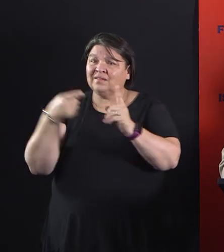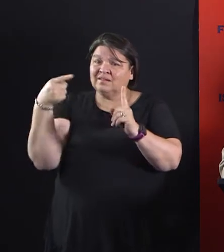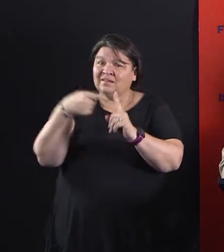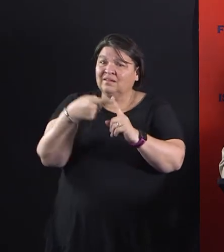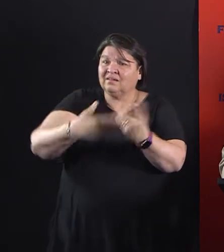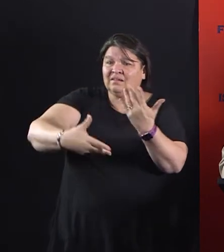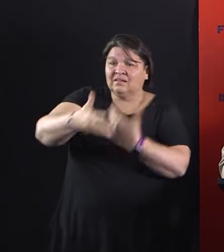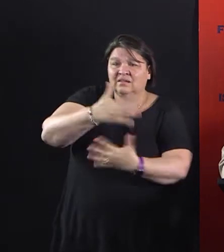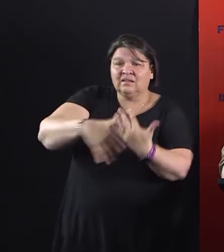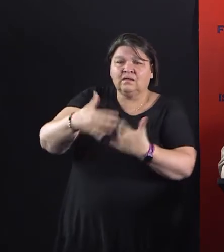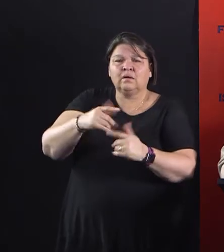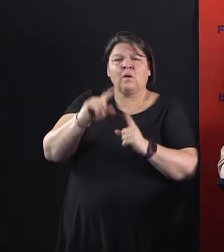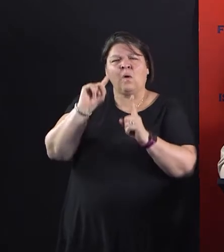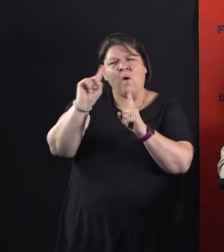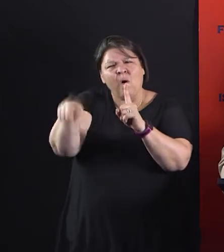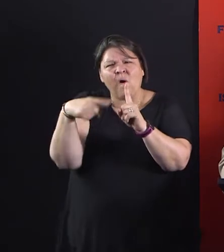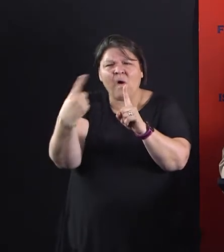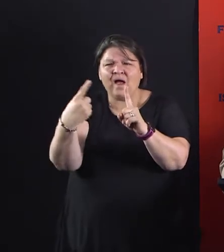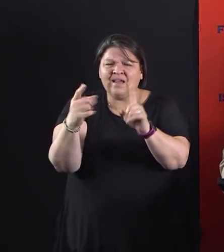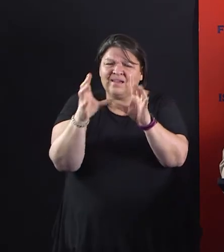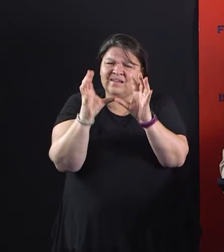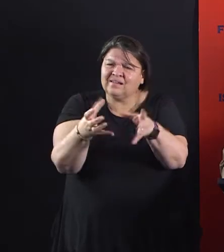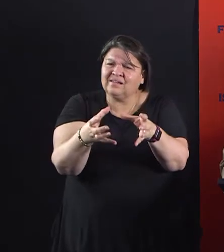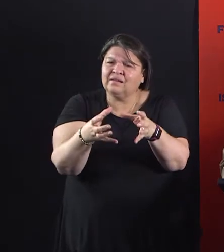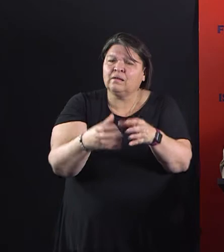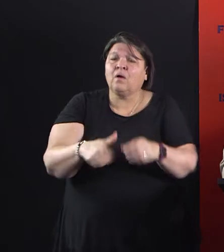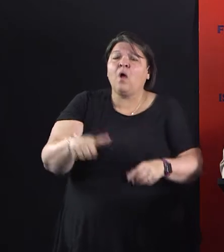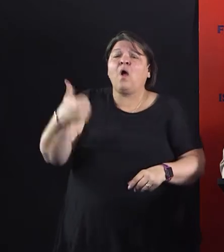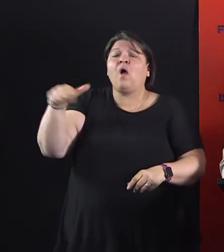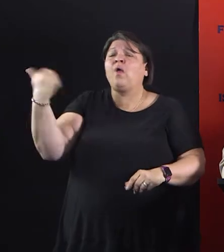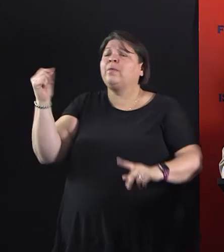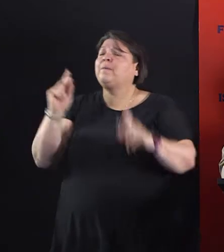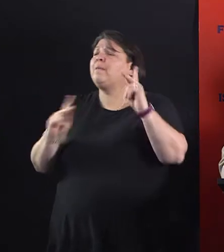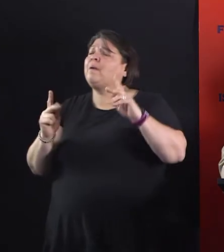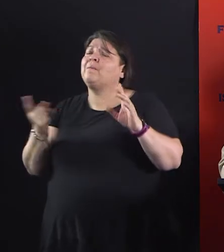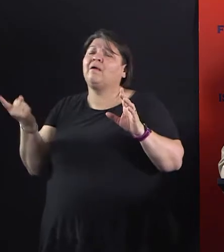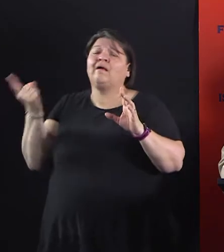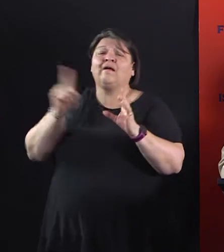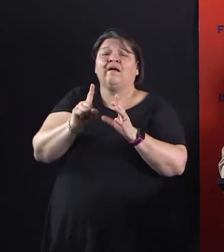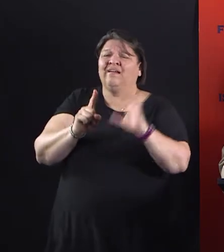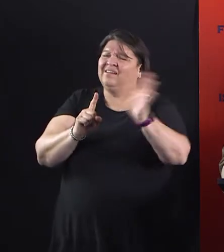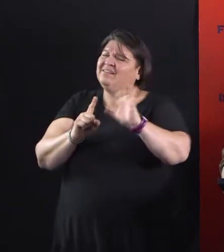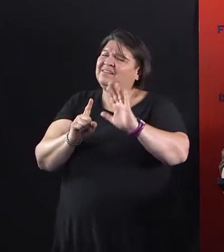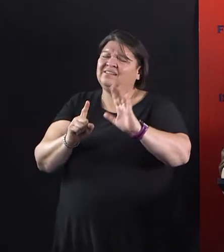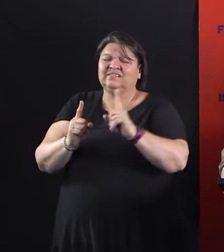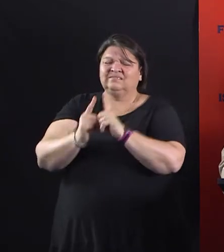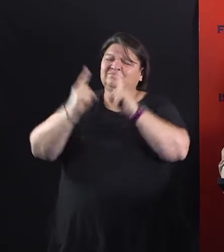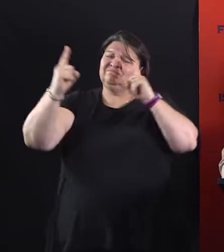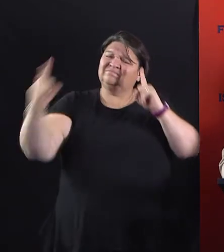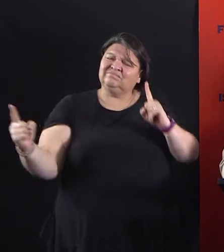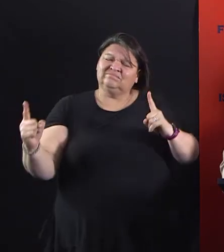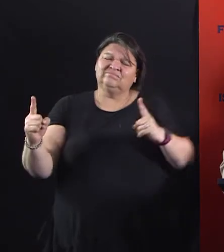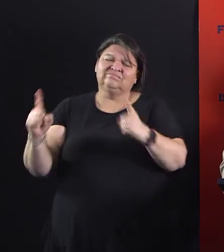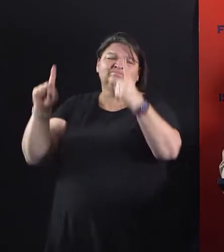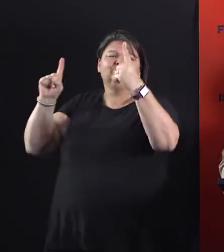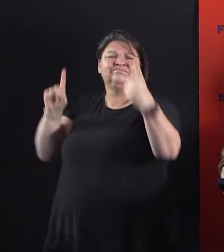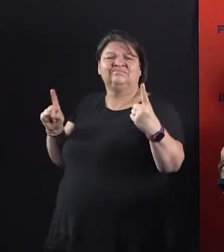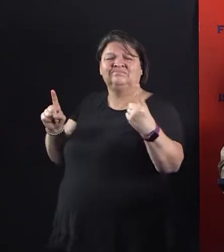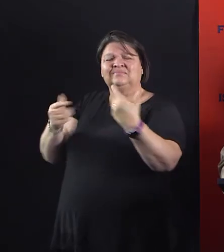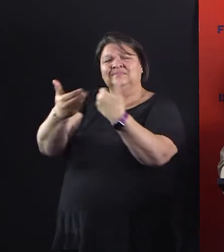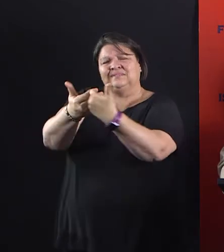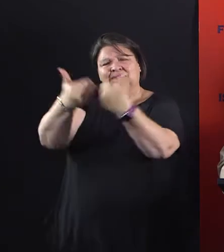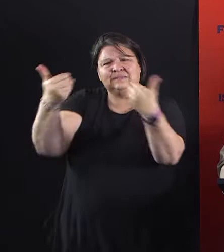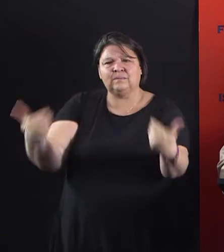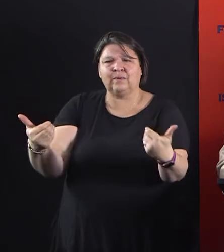es reducir el contacto alrededor o afuera de tu familia inmediata. And the next question is it safe to